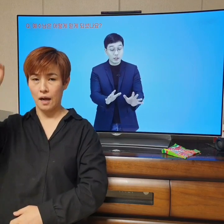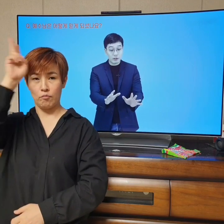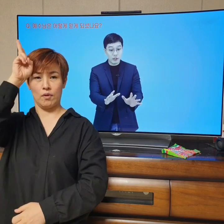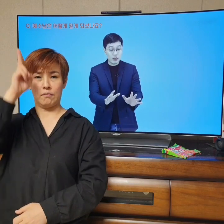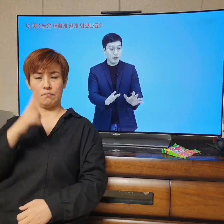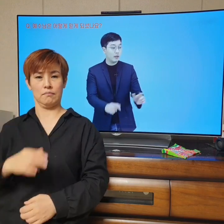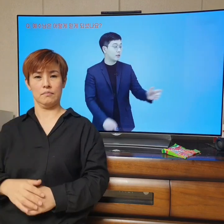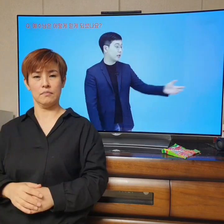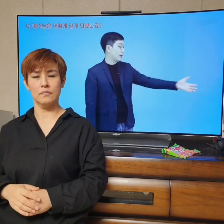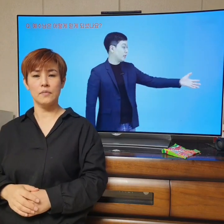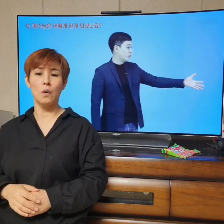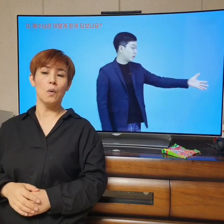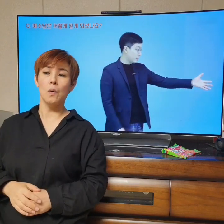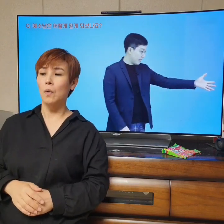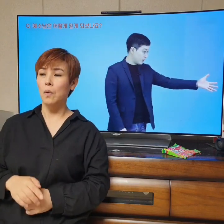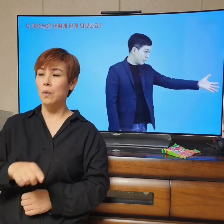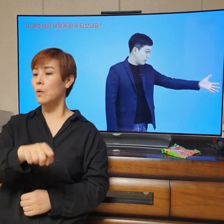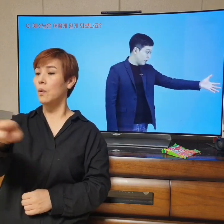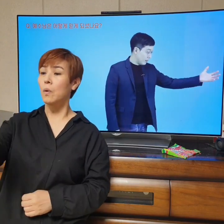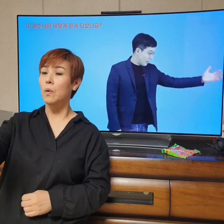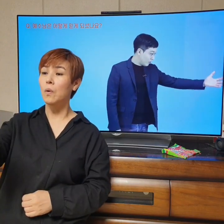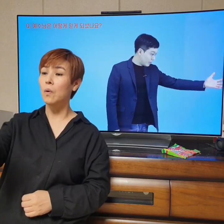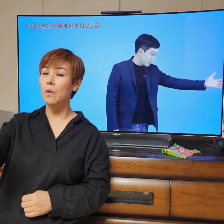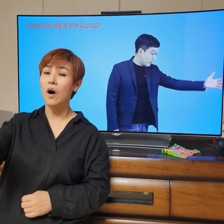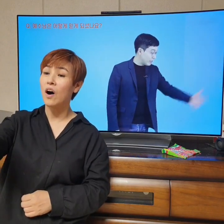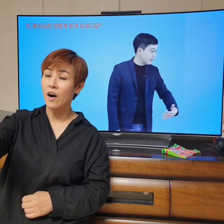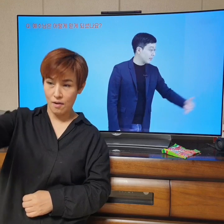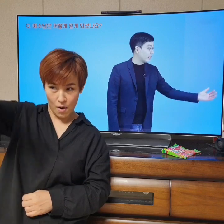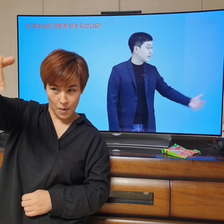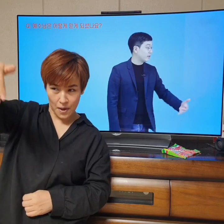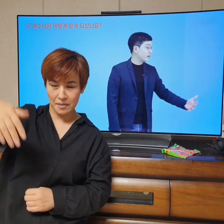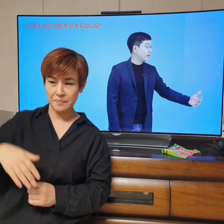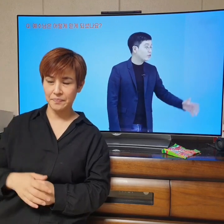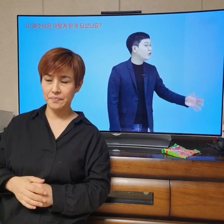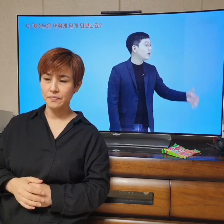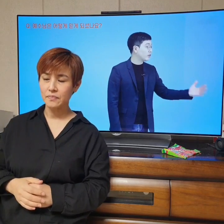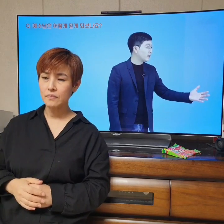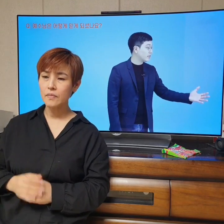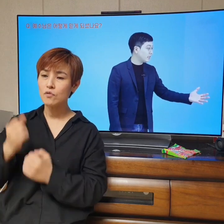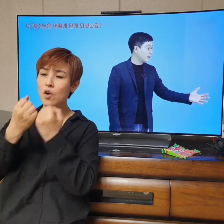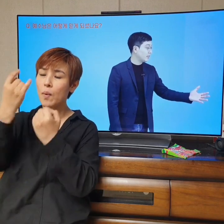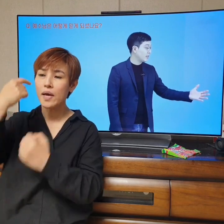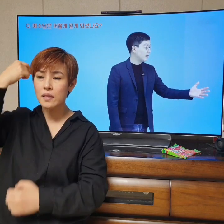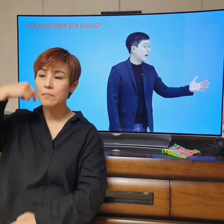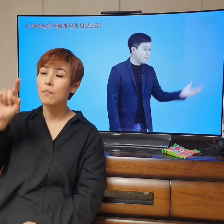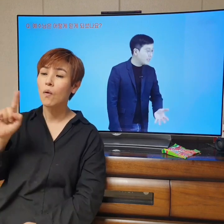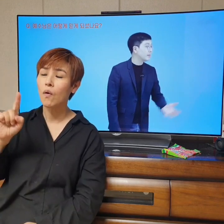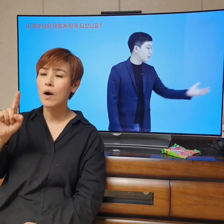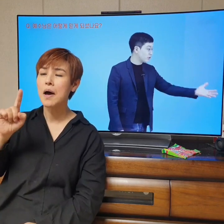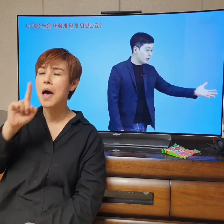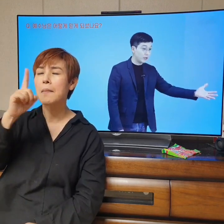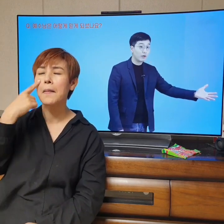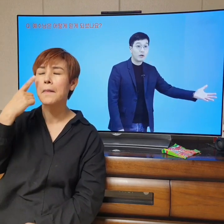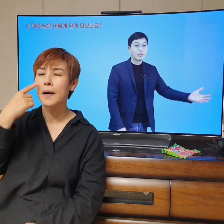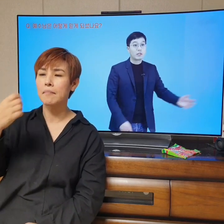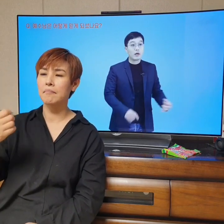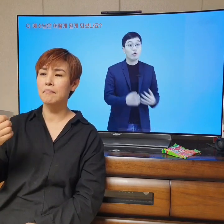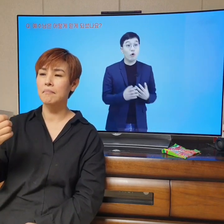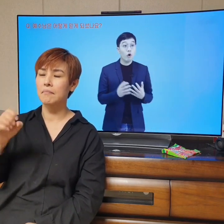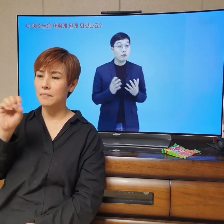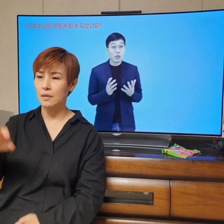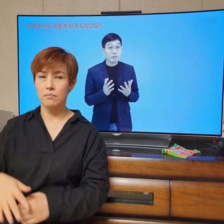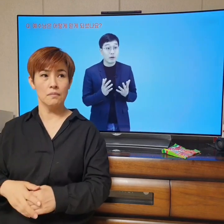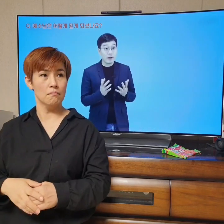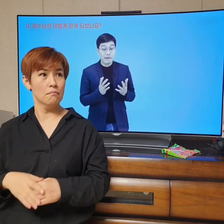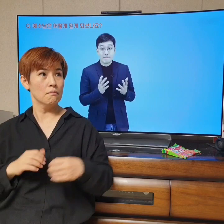없던 얘기를 딱 하시더니 자 이쪽에 끝에 앉아있는 아기현이제 나오세요. 나와서 수련회 어땠는지 한마디만 하고 들어가세요. 근데